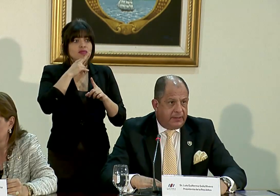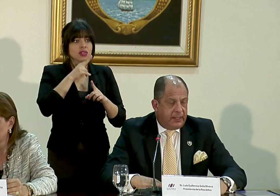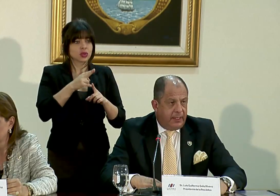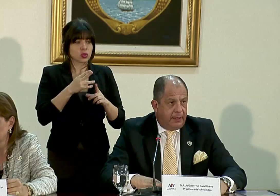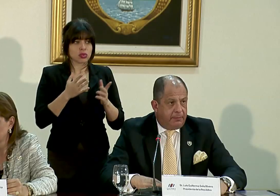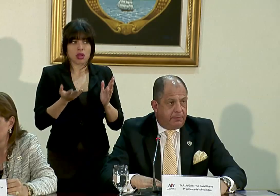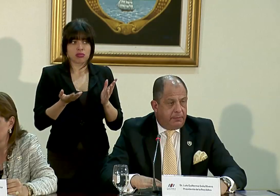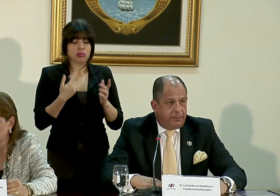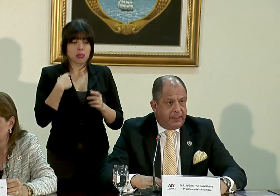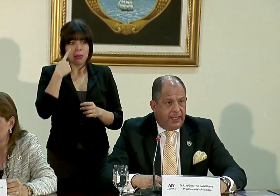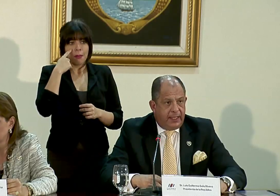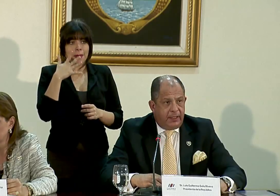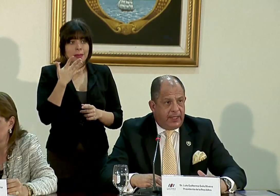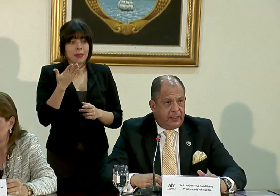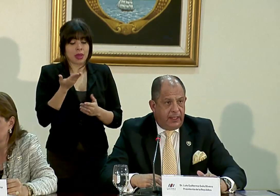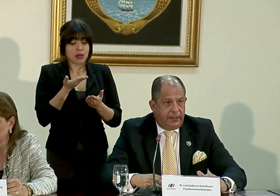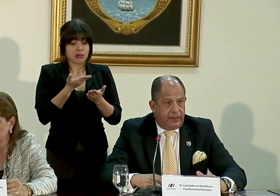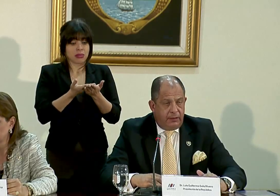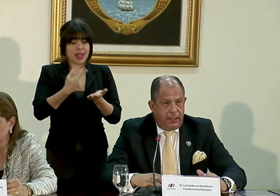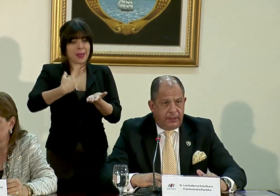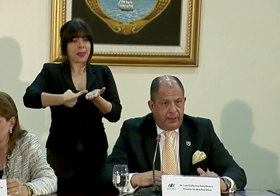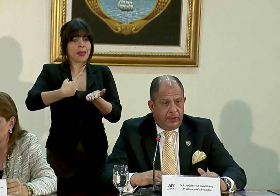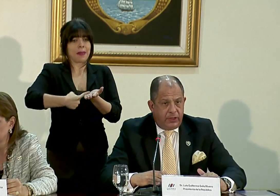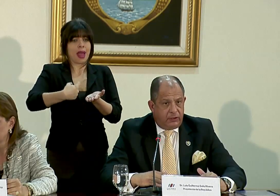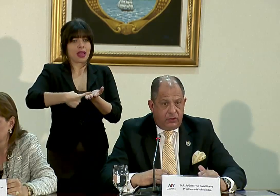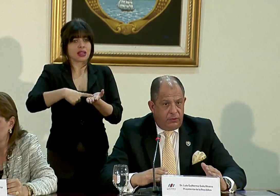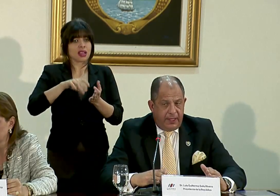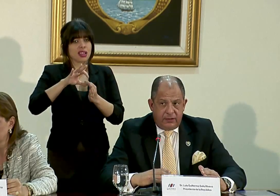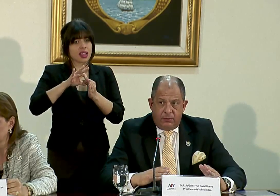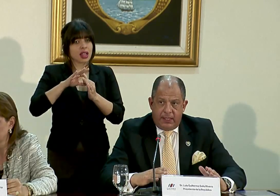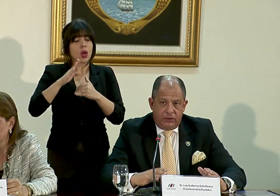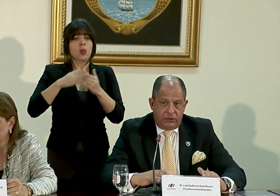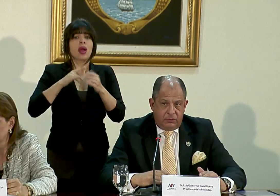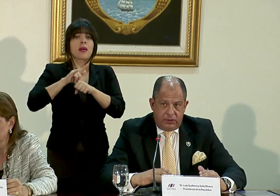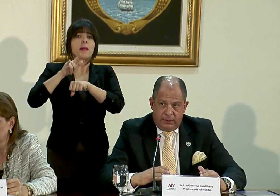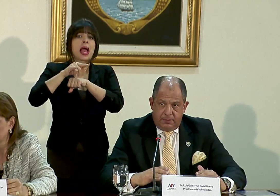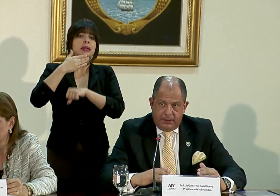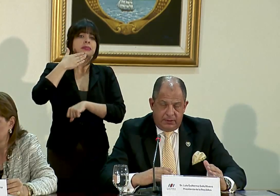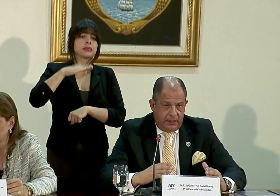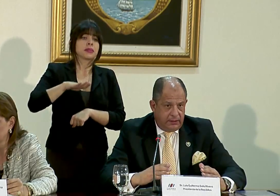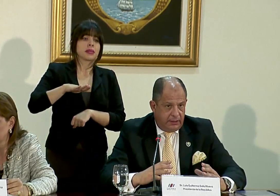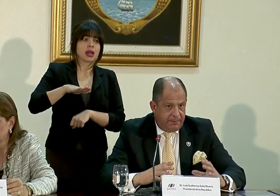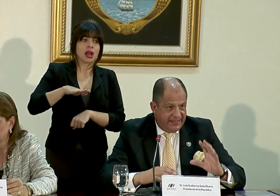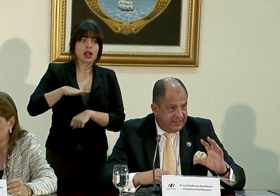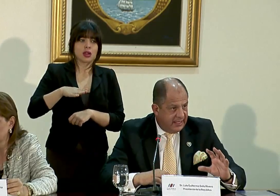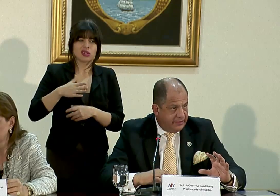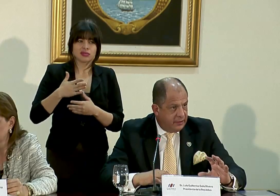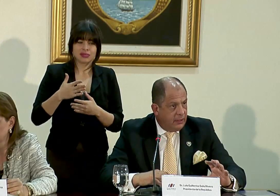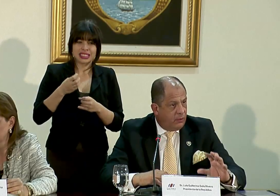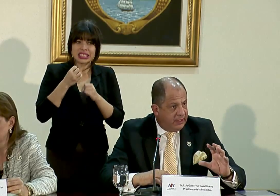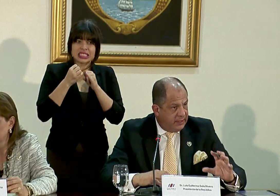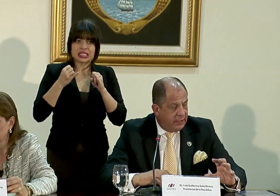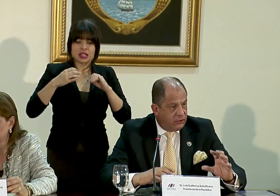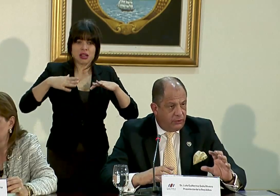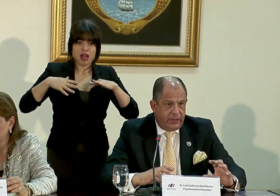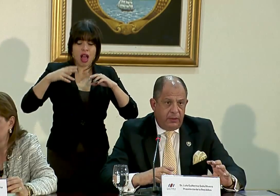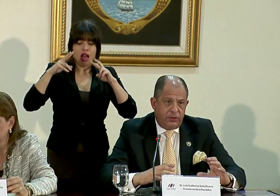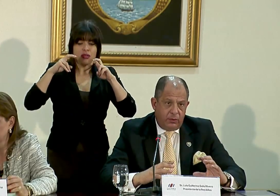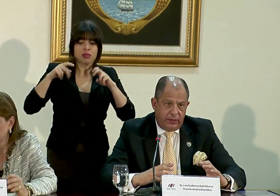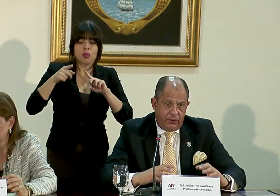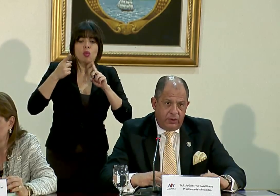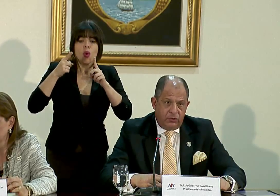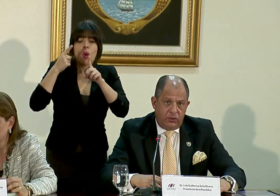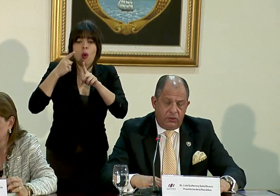Me parece que plantear el debate en términos de que todos los viajes son malos, sin precisar cuáles eran esos